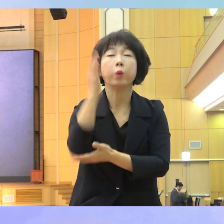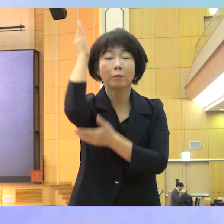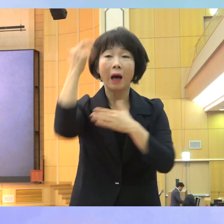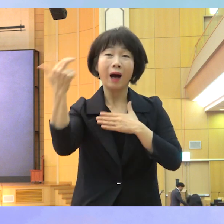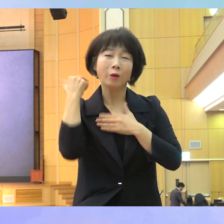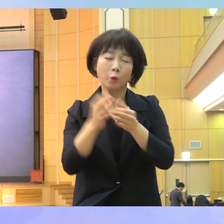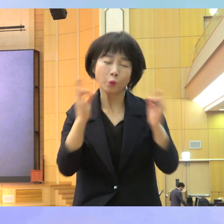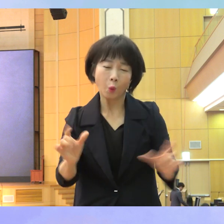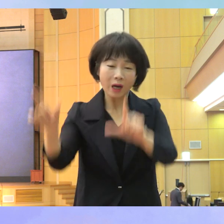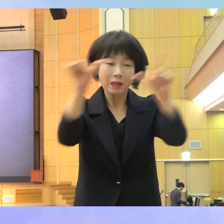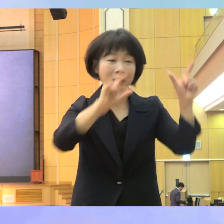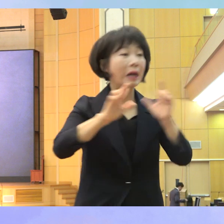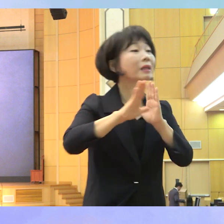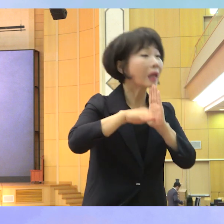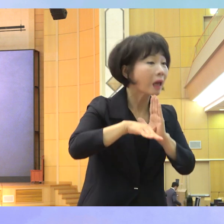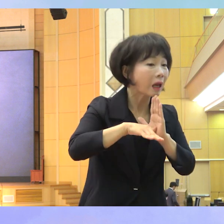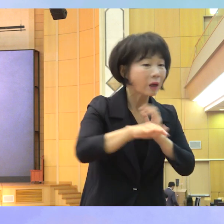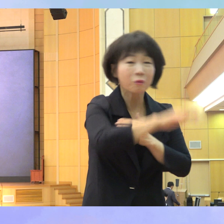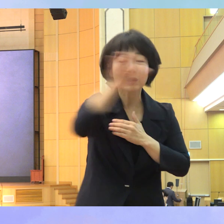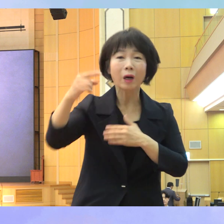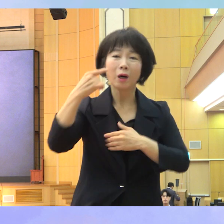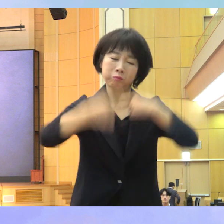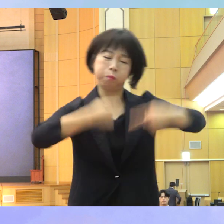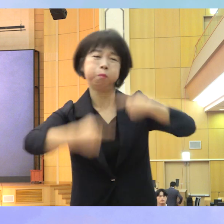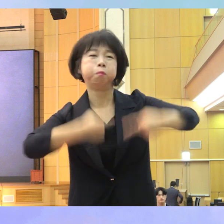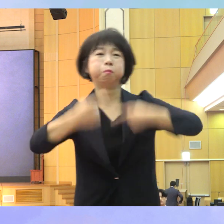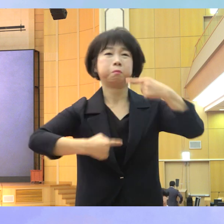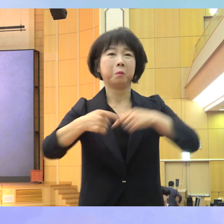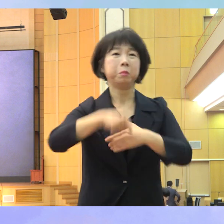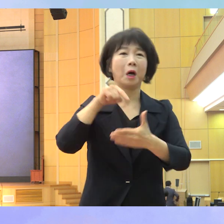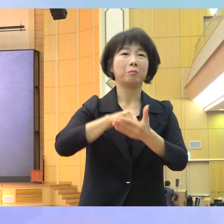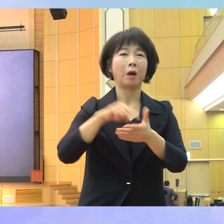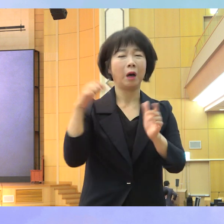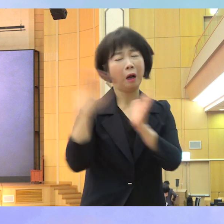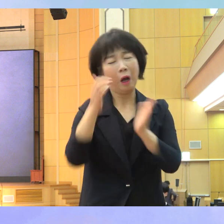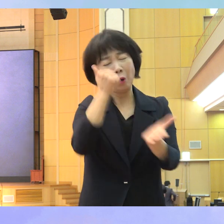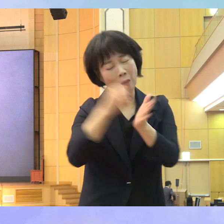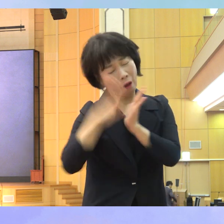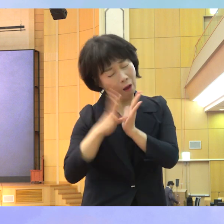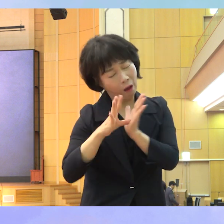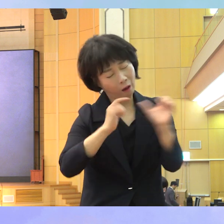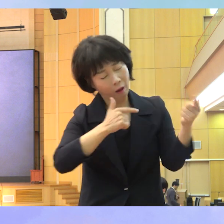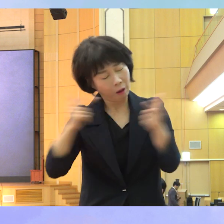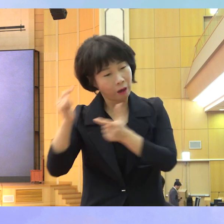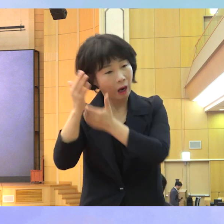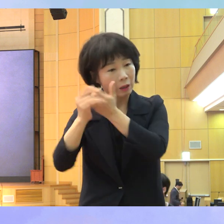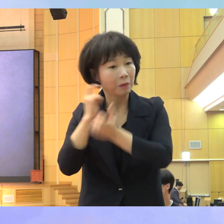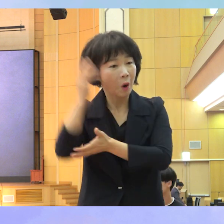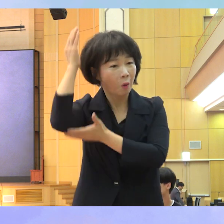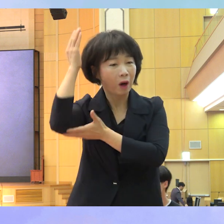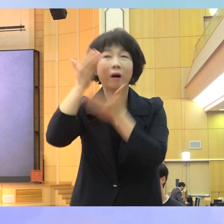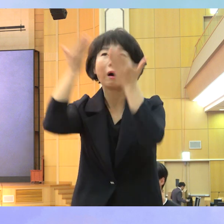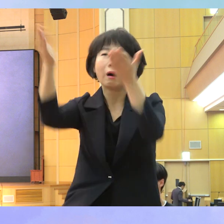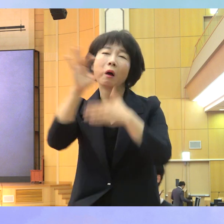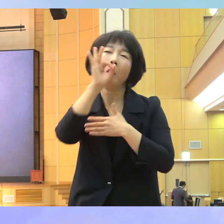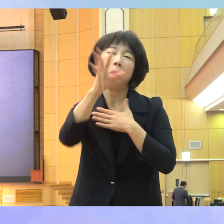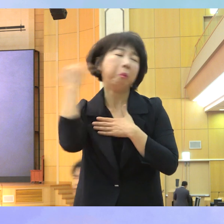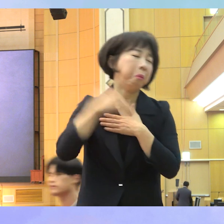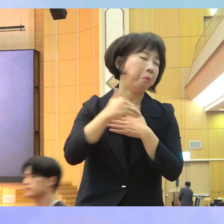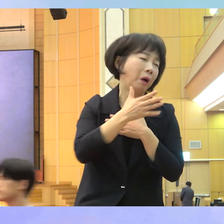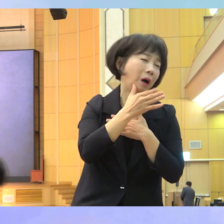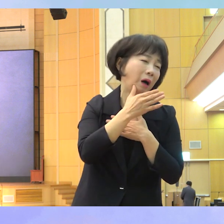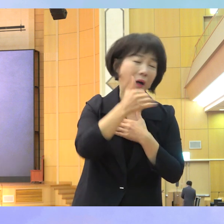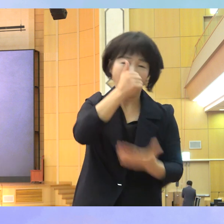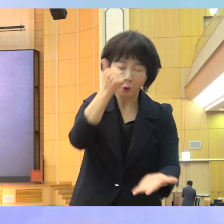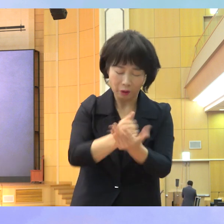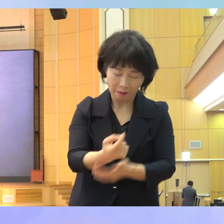주간도 세상에 살면서 입술로 마음으로 범죄하며 하나님의 영광을 가리며 살다가 주님